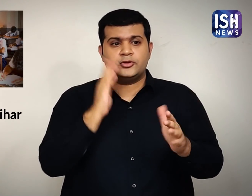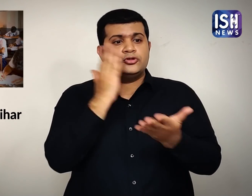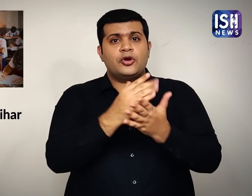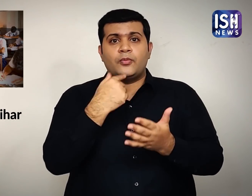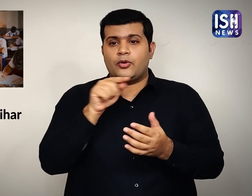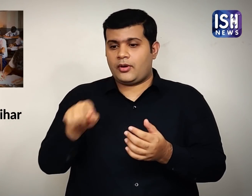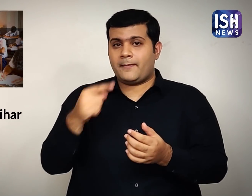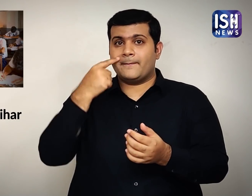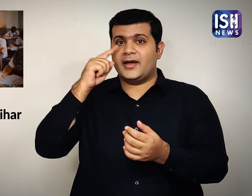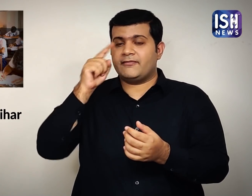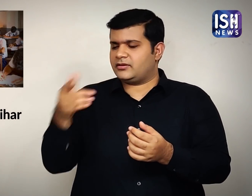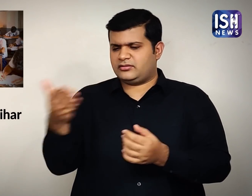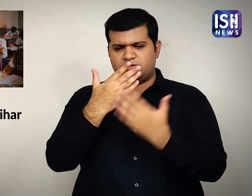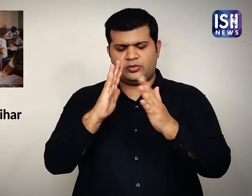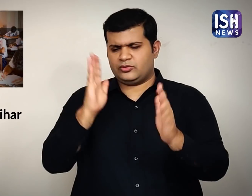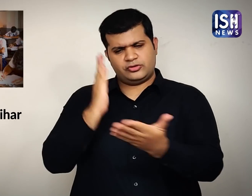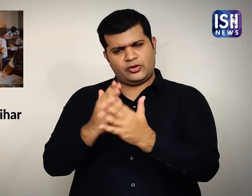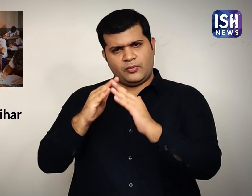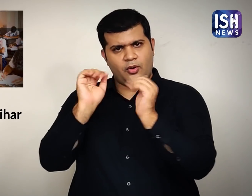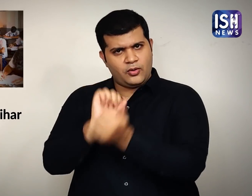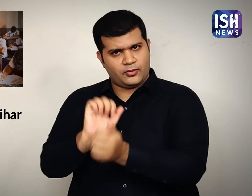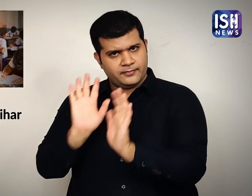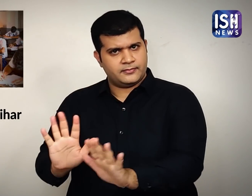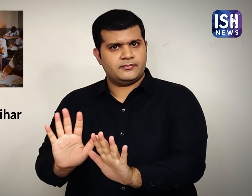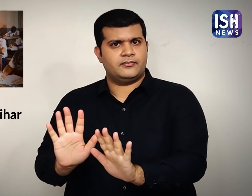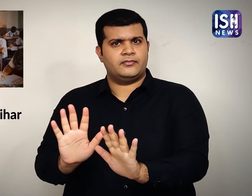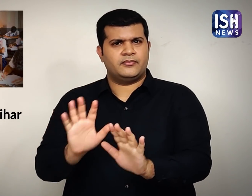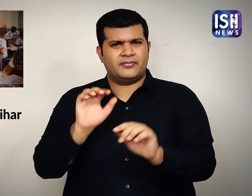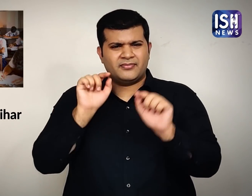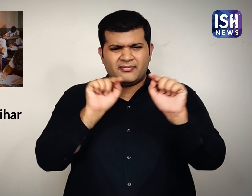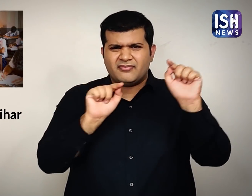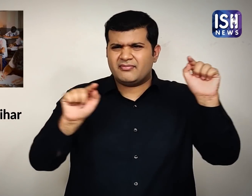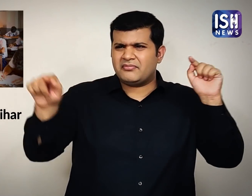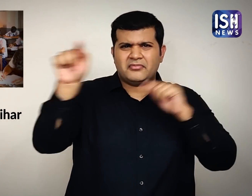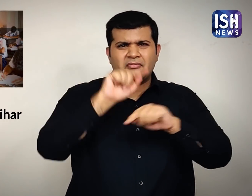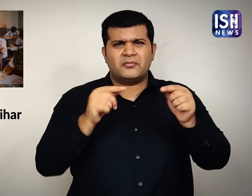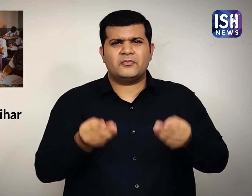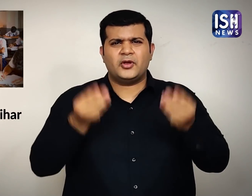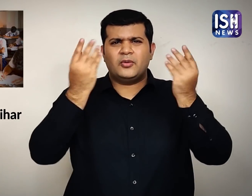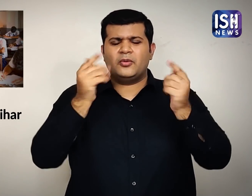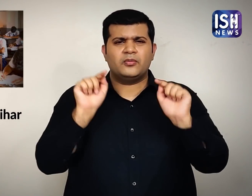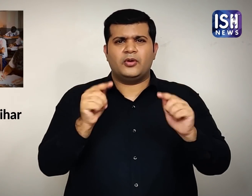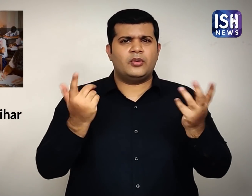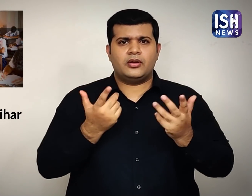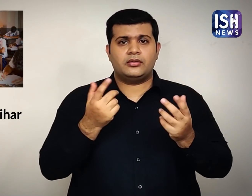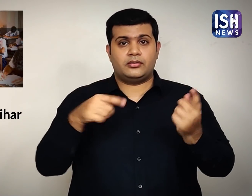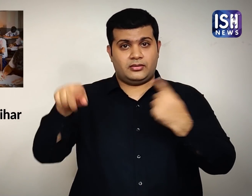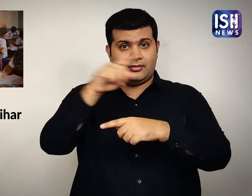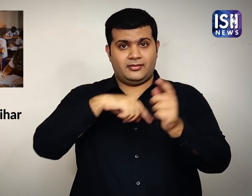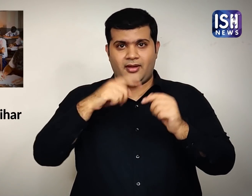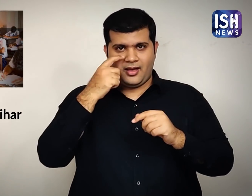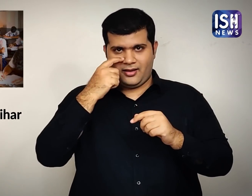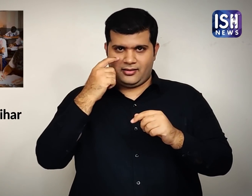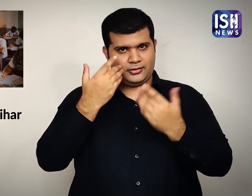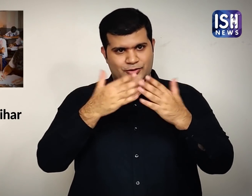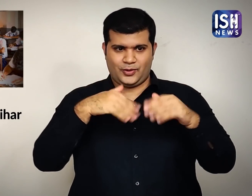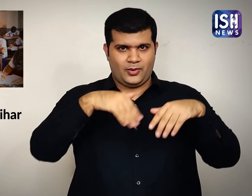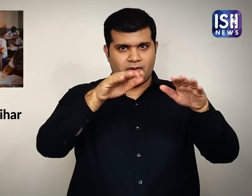माता पिता आम तौर पर चात्राओं को स्कूल छोड़ने या घर पर रहने के लिए मजबूर करते है क्योंकि लड़कियां आम तौर पर